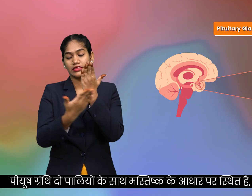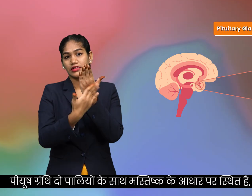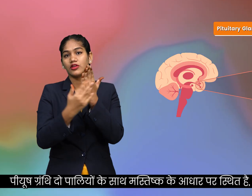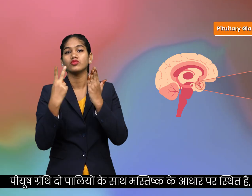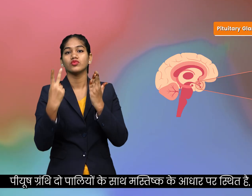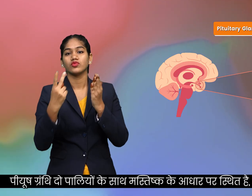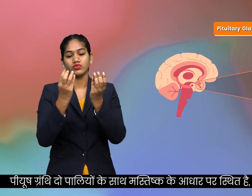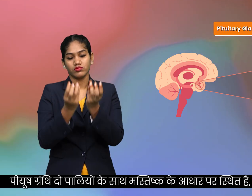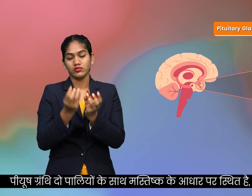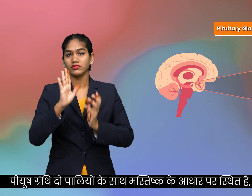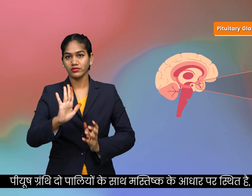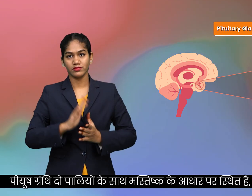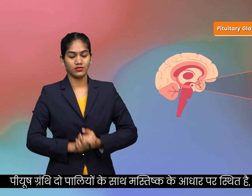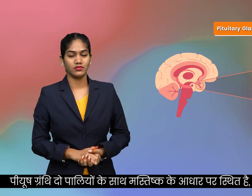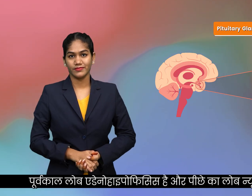और पश्च लोब।